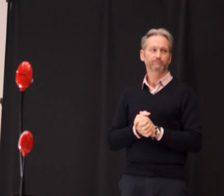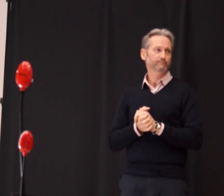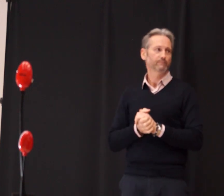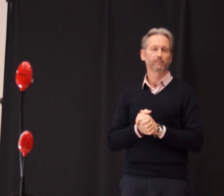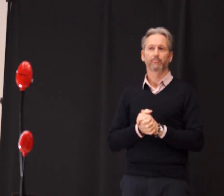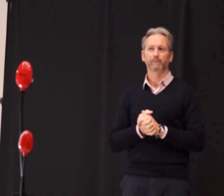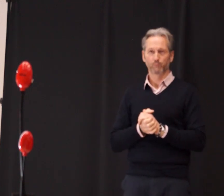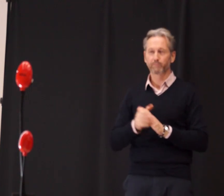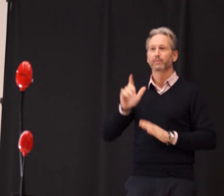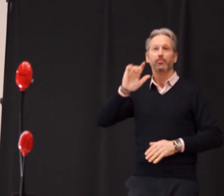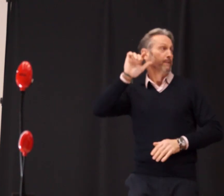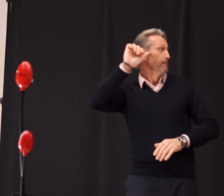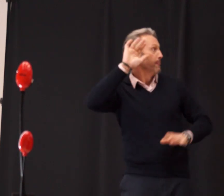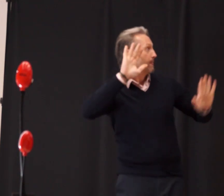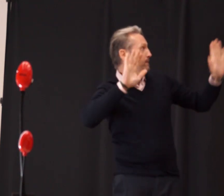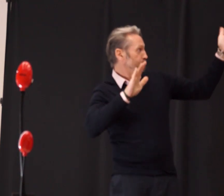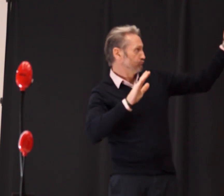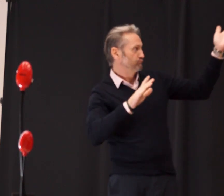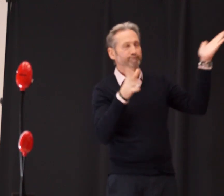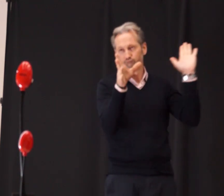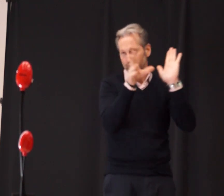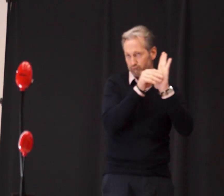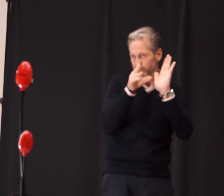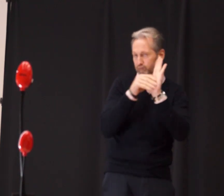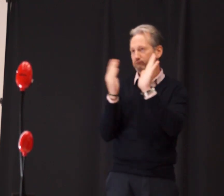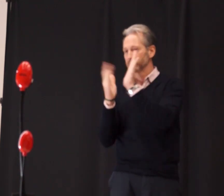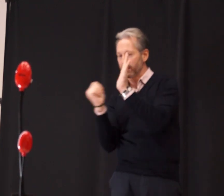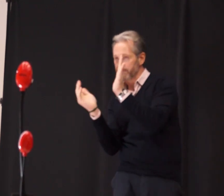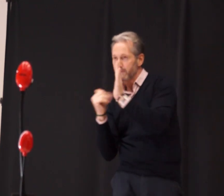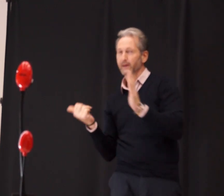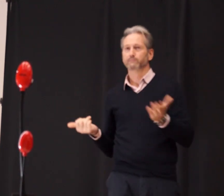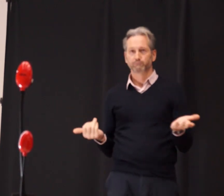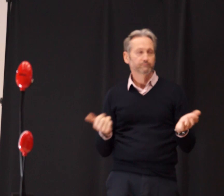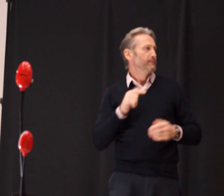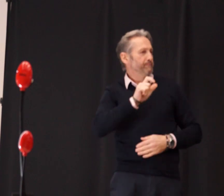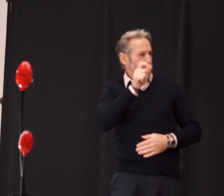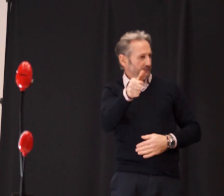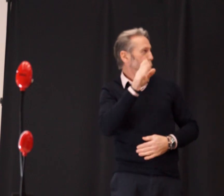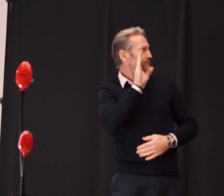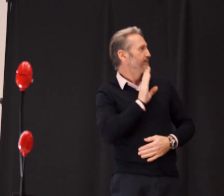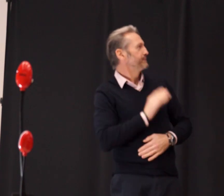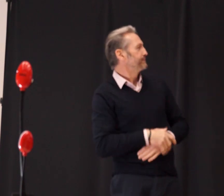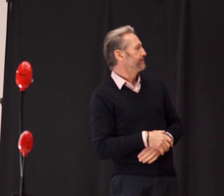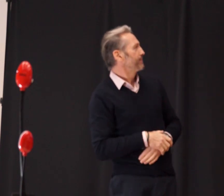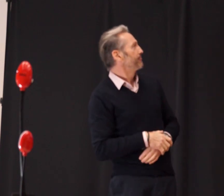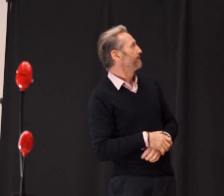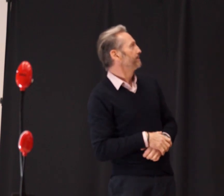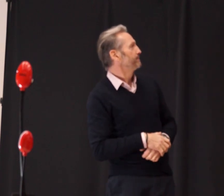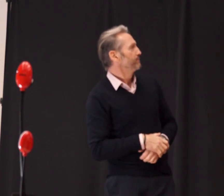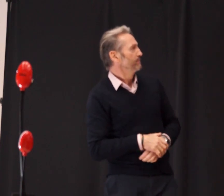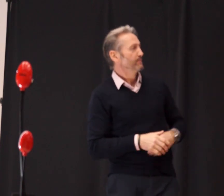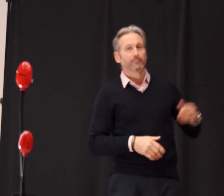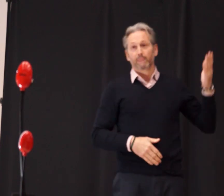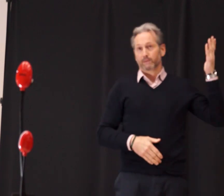Est-ce que c'est clair? Bien, on va parler bien sûr de comicité, de travail.